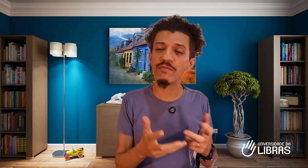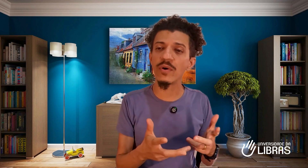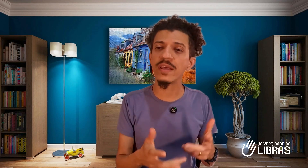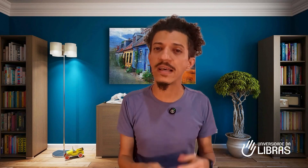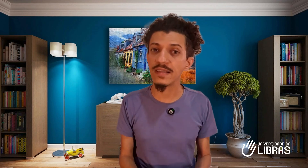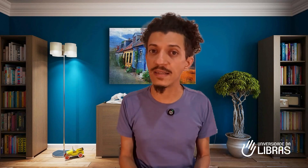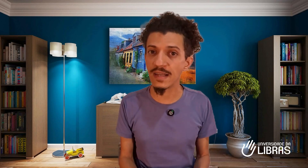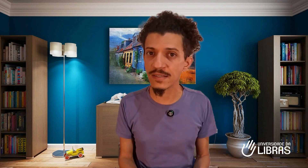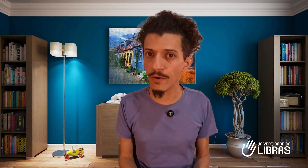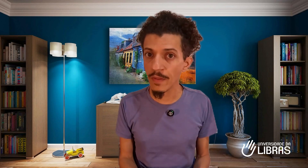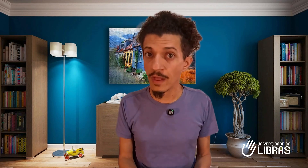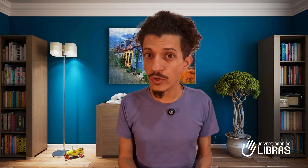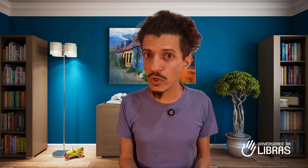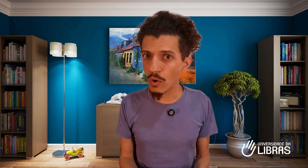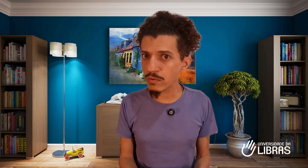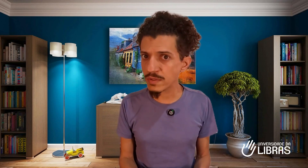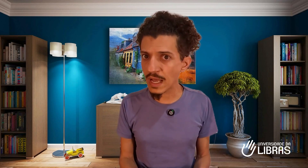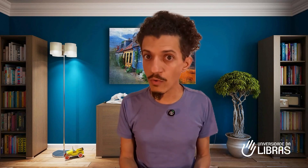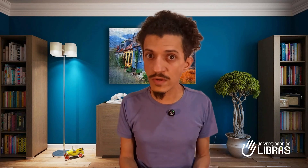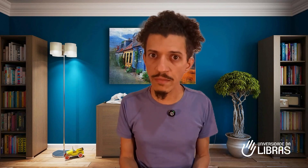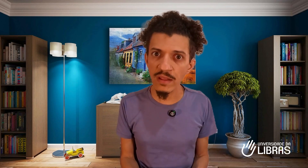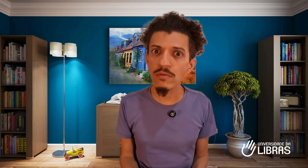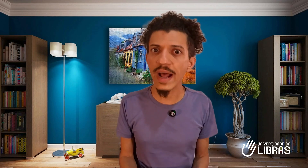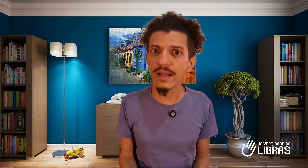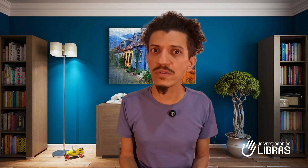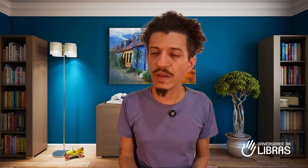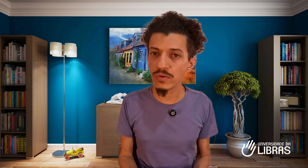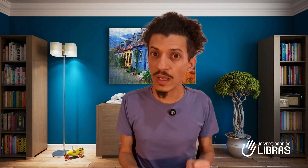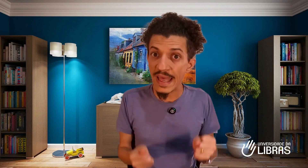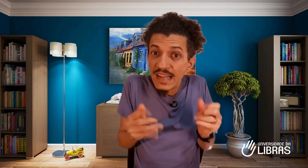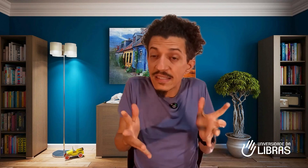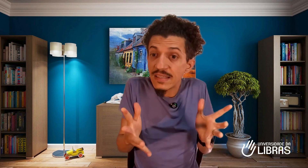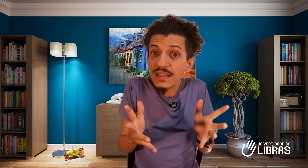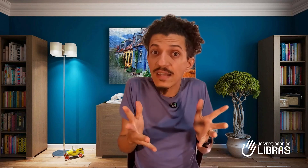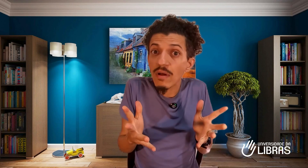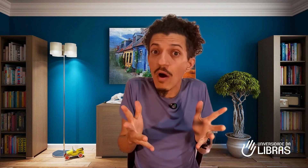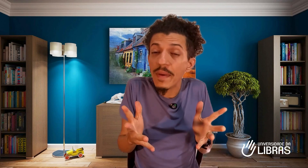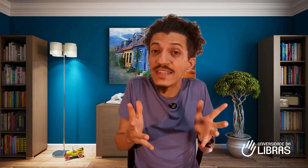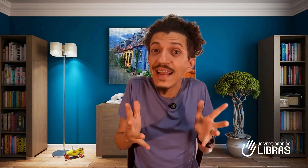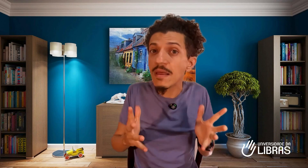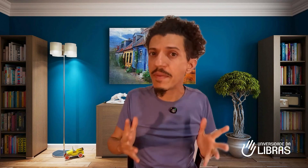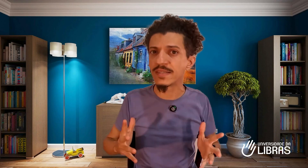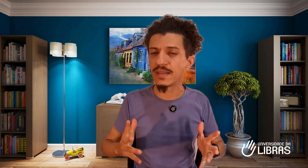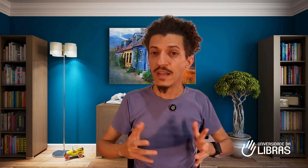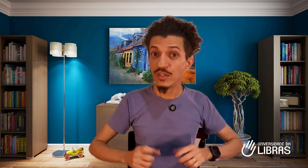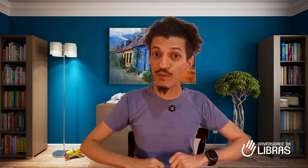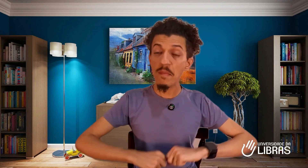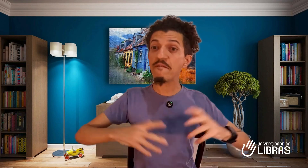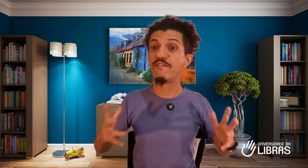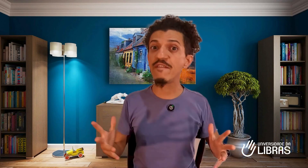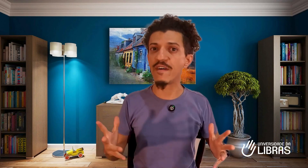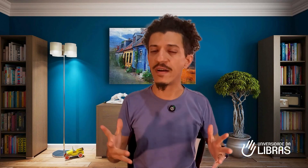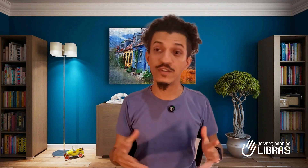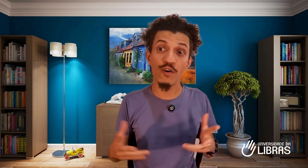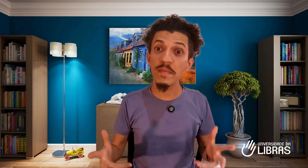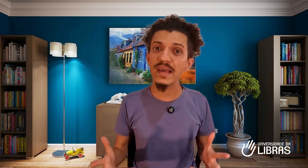aqui a sinalização de outros alunos e mentorados meus, eles sinalizando realmente em Libras, de forma viva, de forma